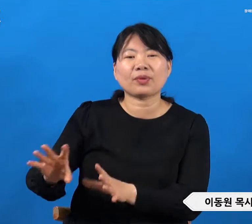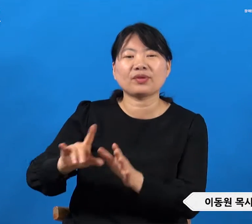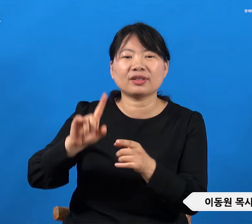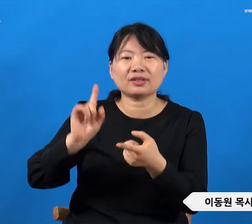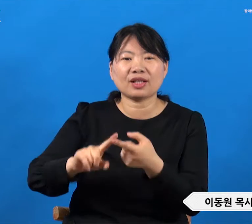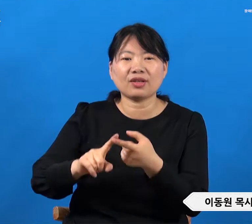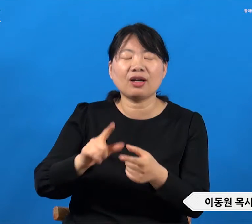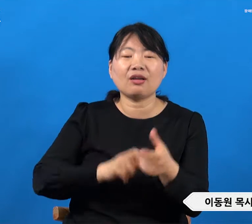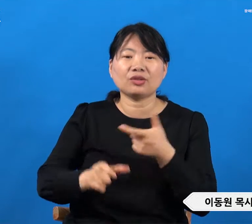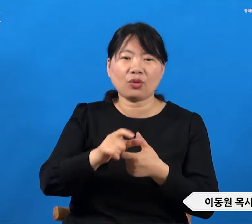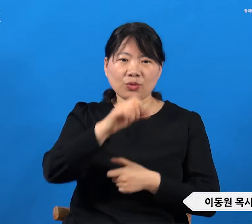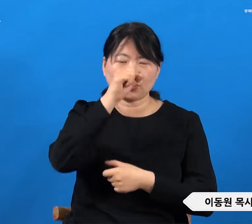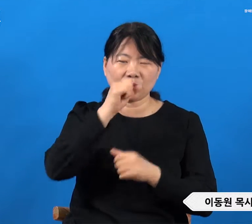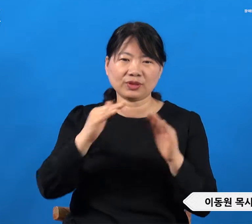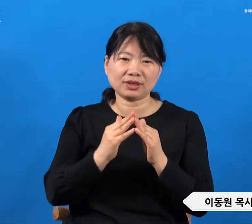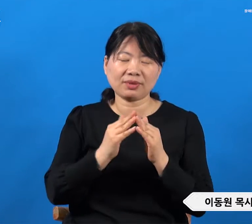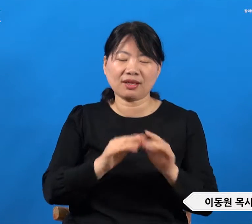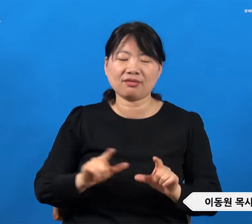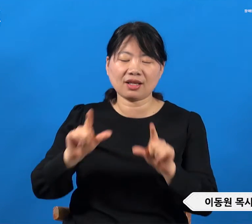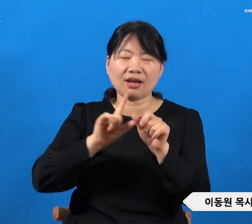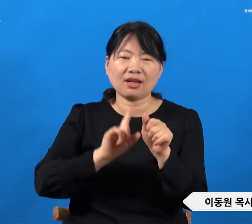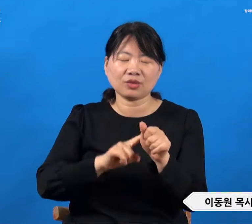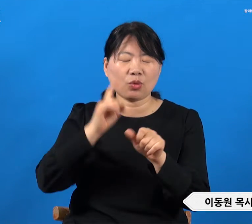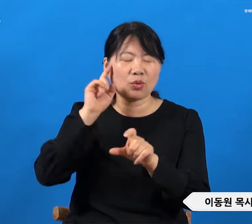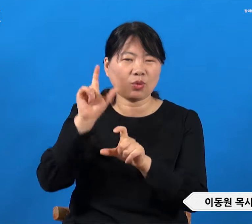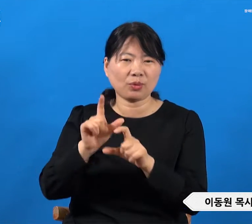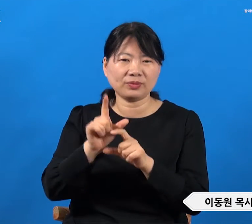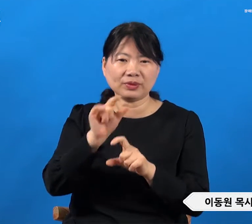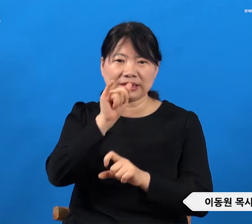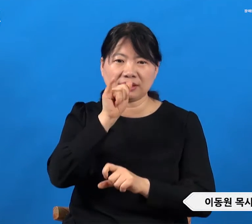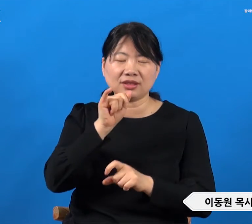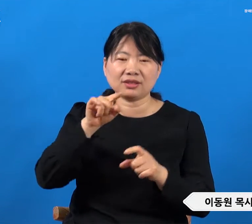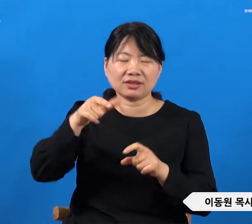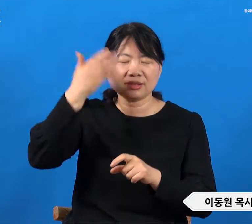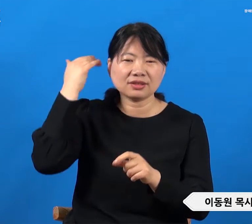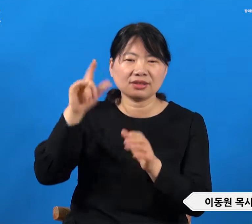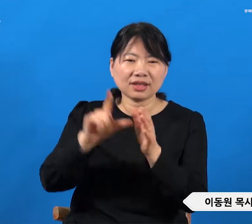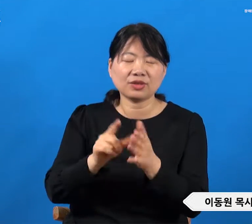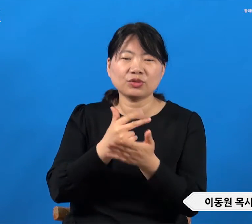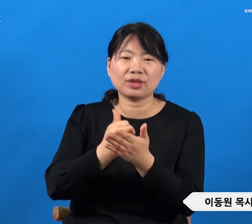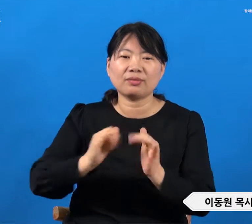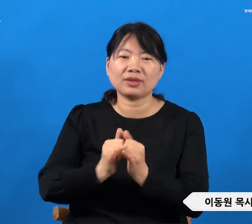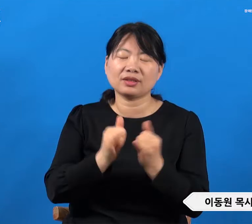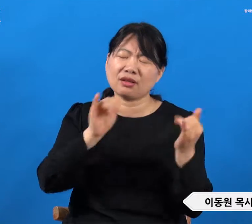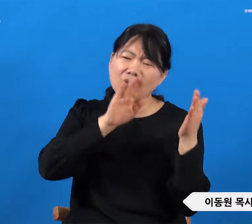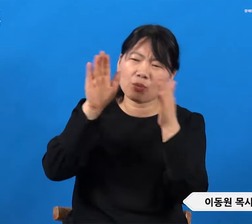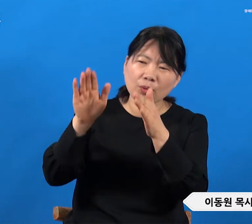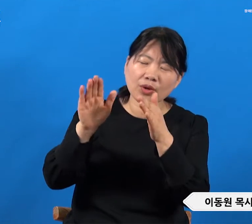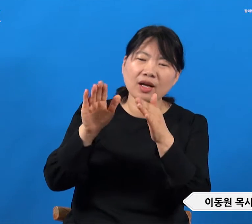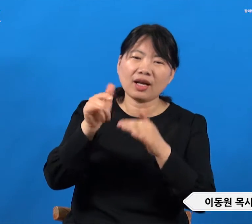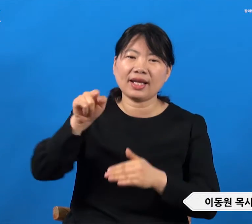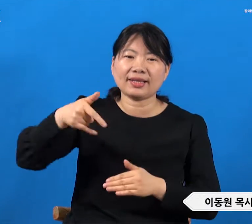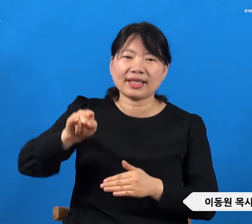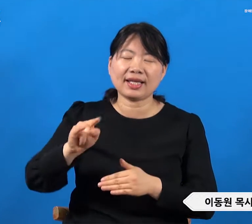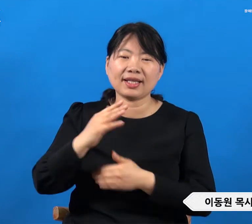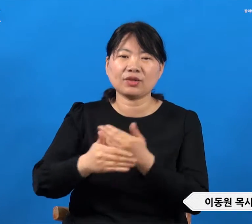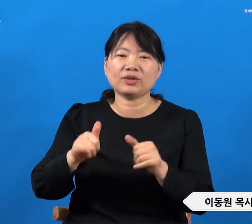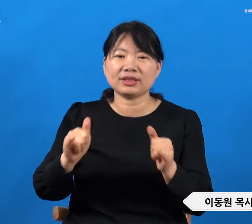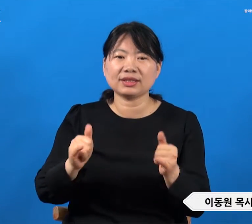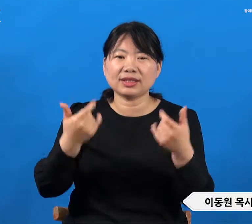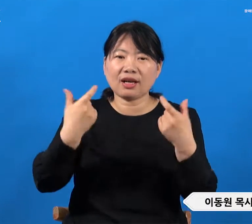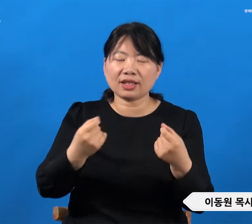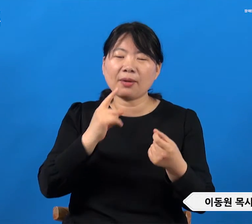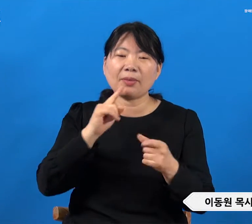상실한 채 보다 나은 집에 살 것만을 고민하고 있었던 그 당시의 주의 백성들을 향해 학개 선지자가